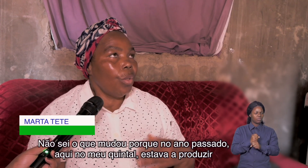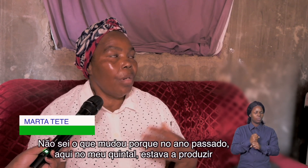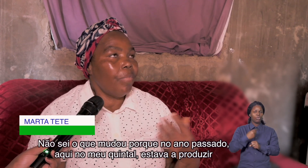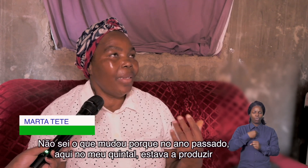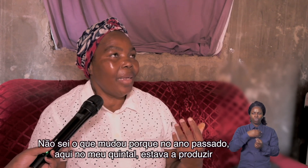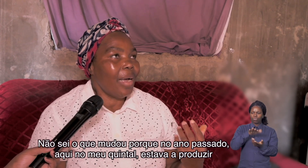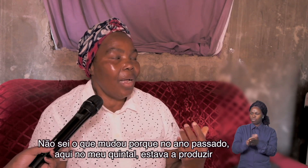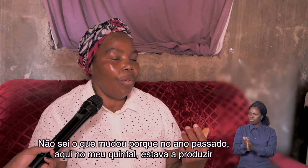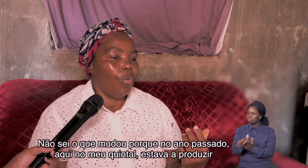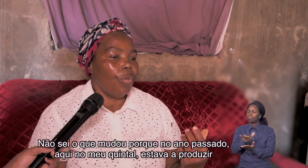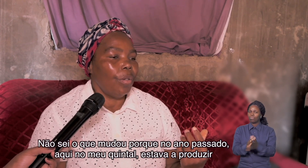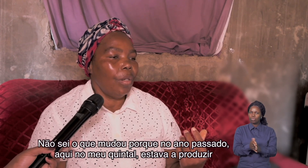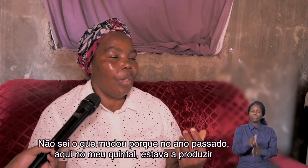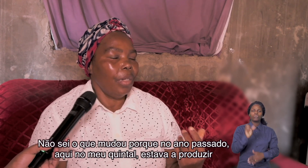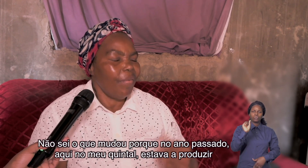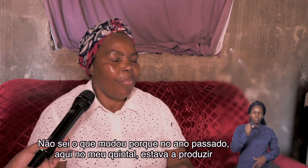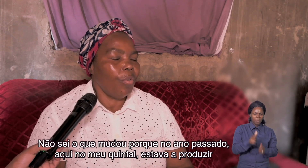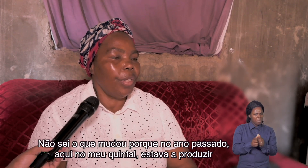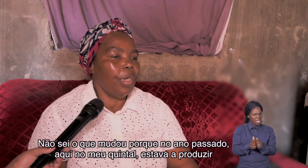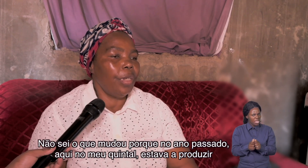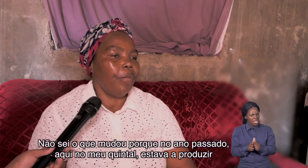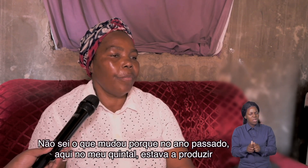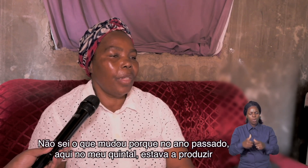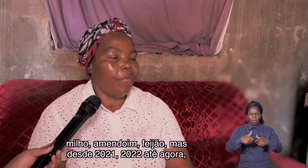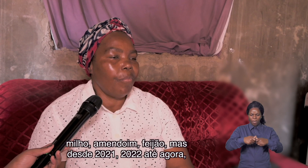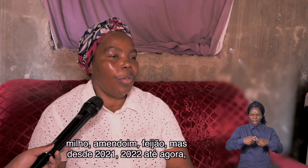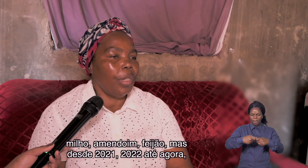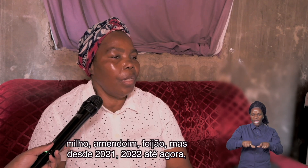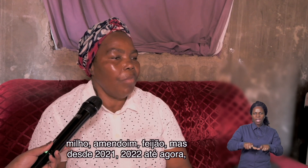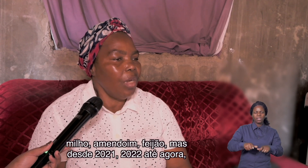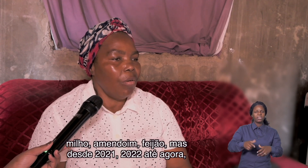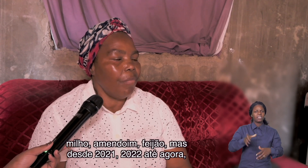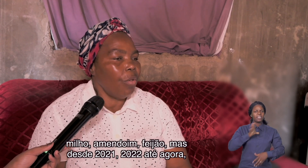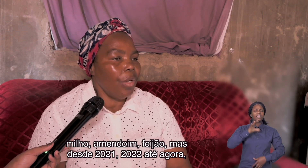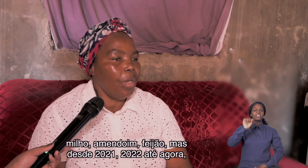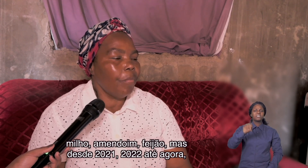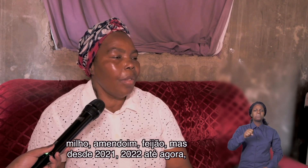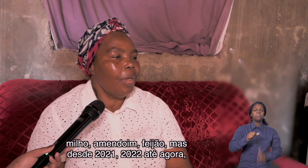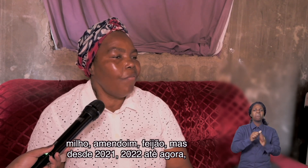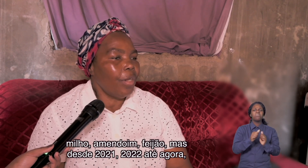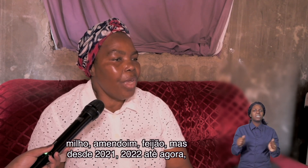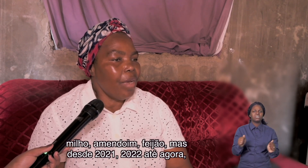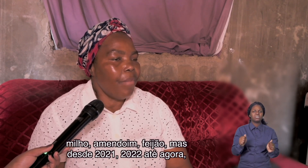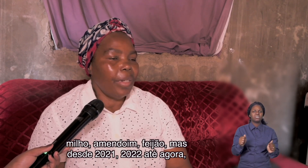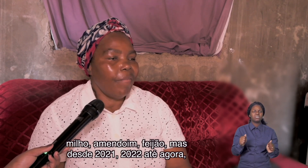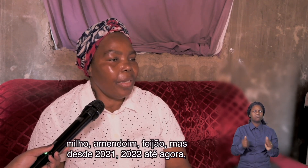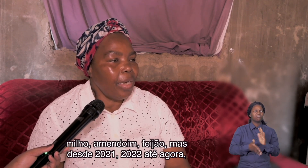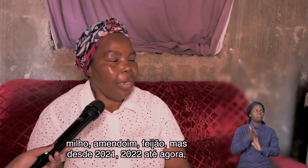ano passado, estava a produzir milho, amendoim, feijão nhemba, estava a sair,